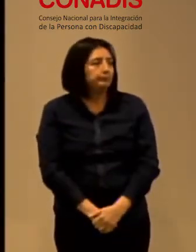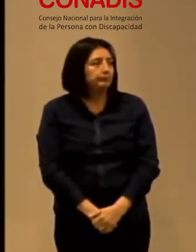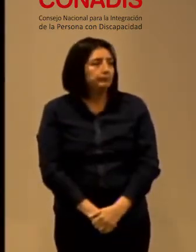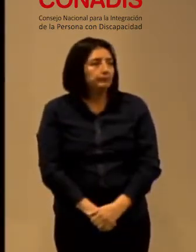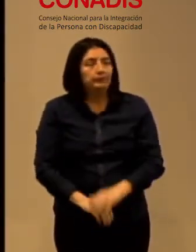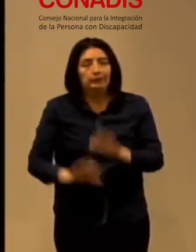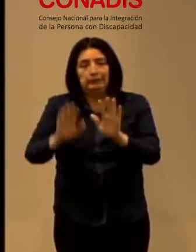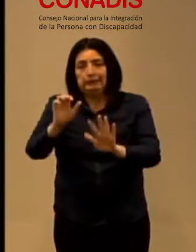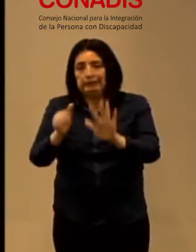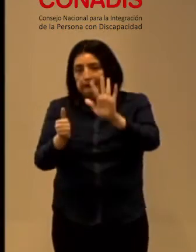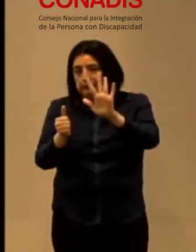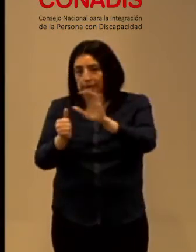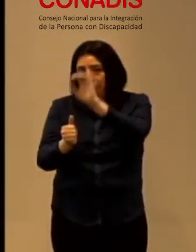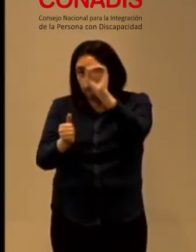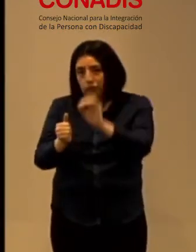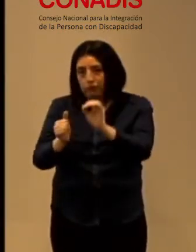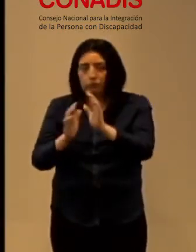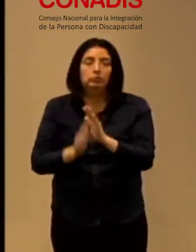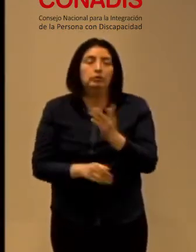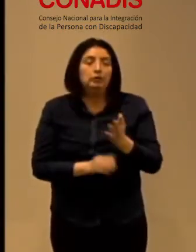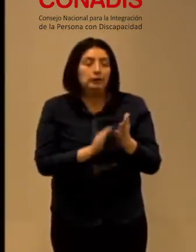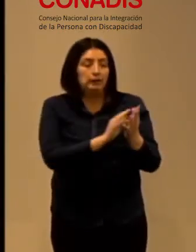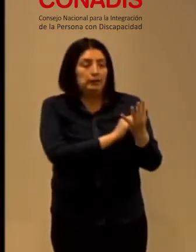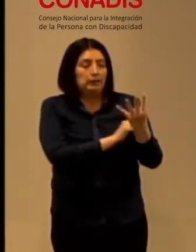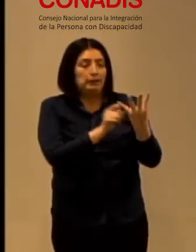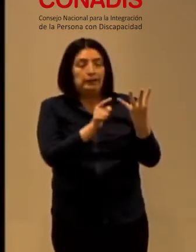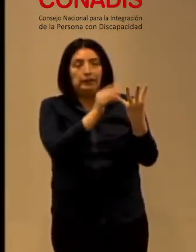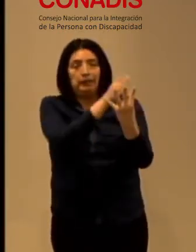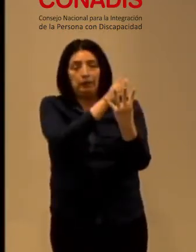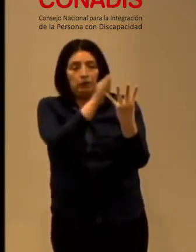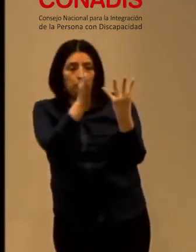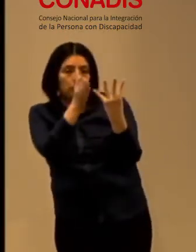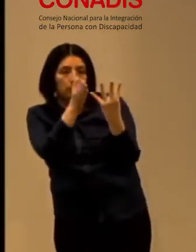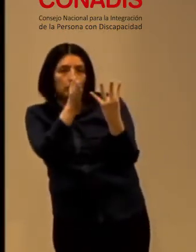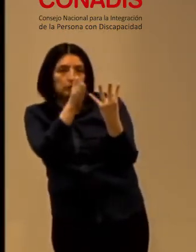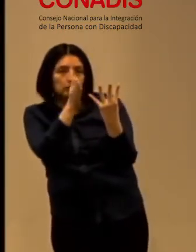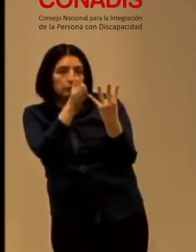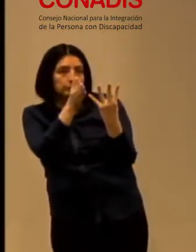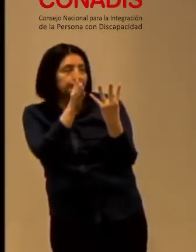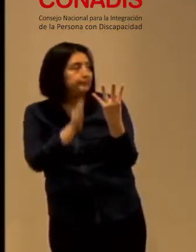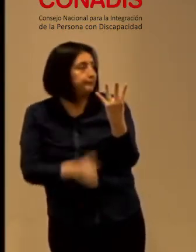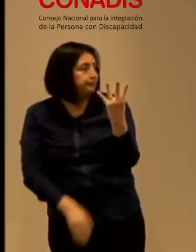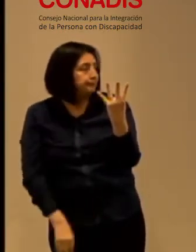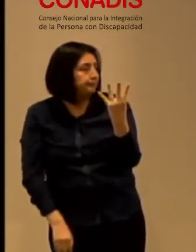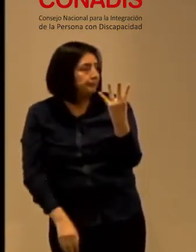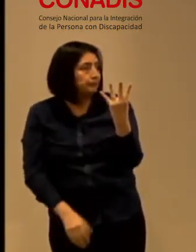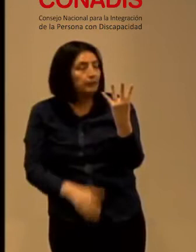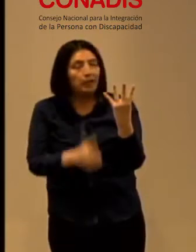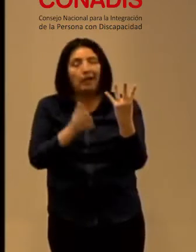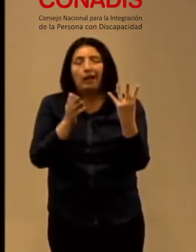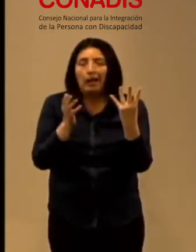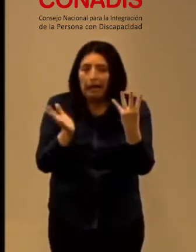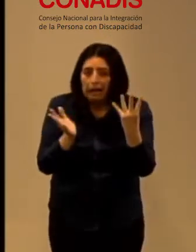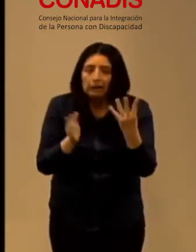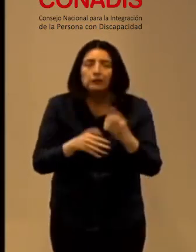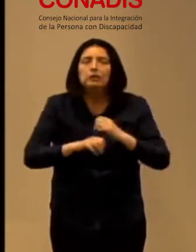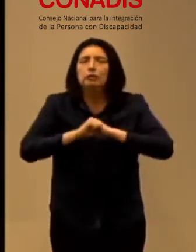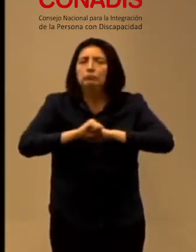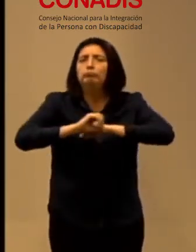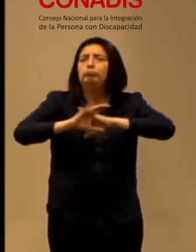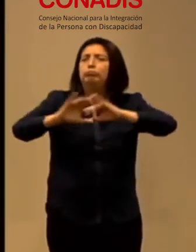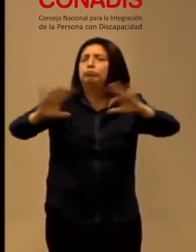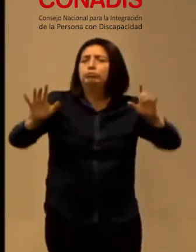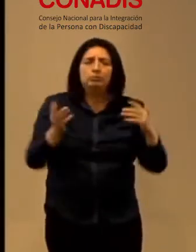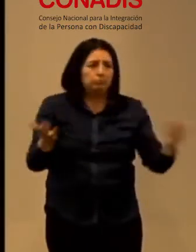en 16%. Y la última es, si tienen campañas para promover